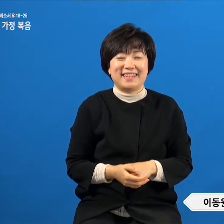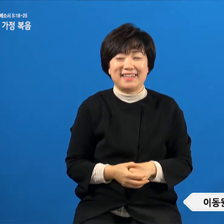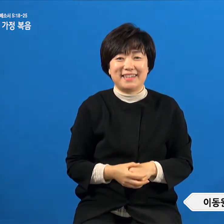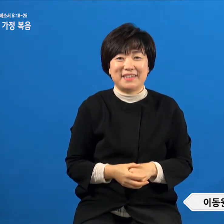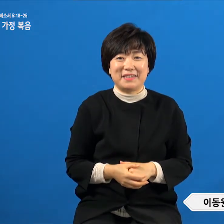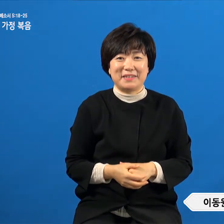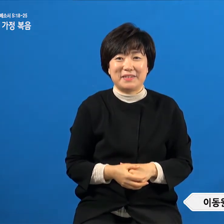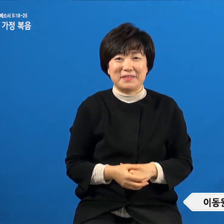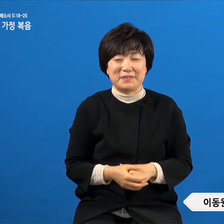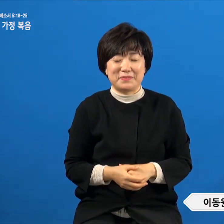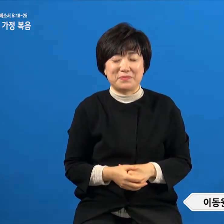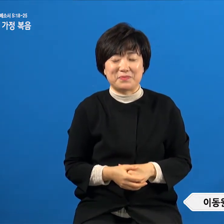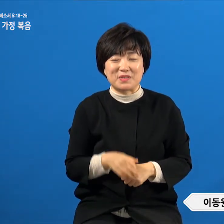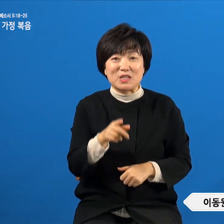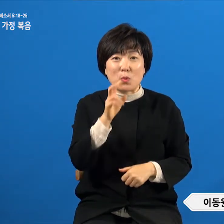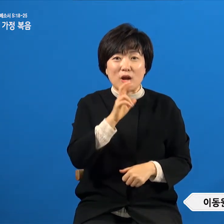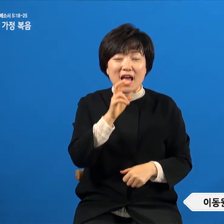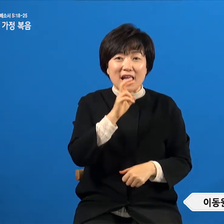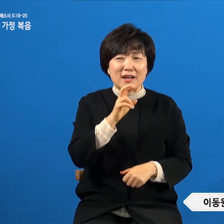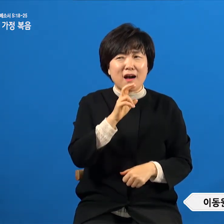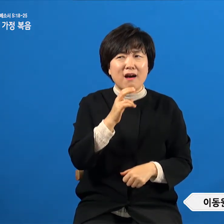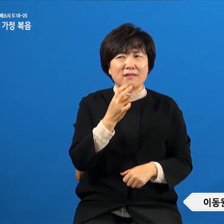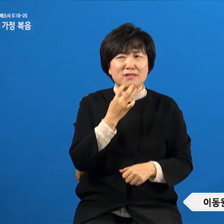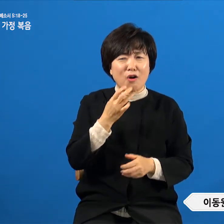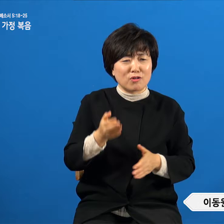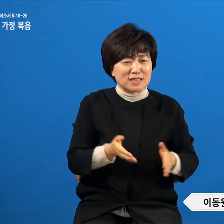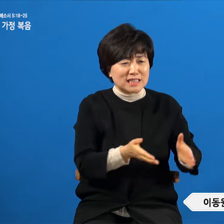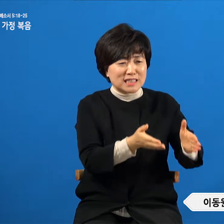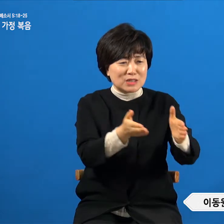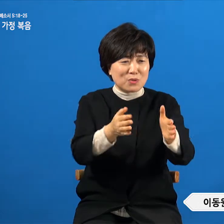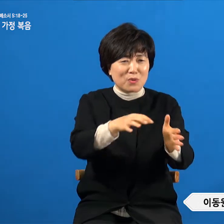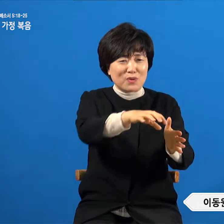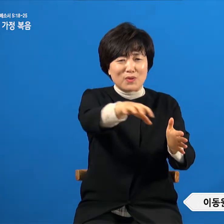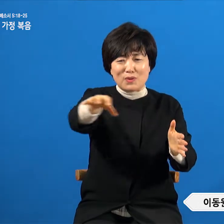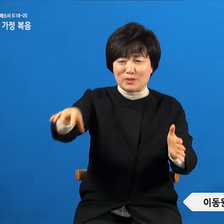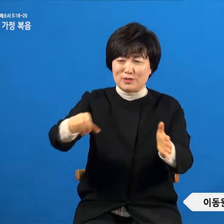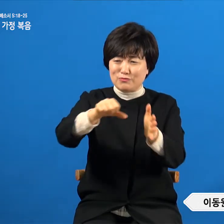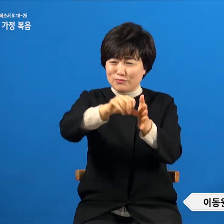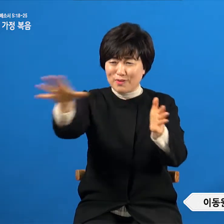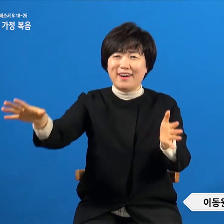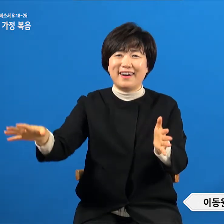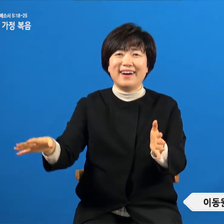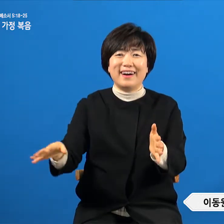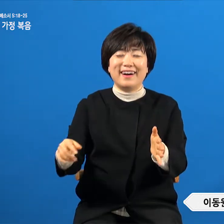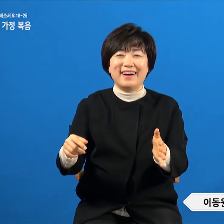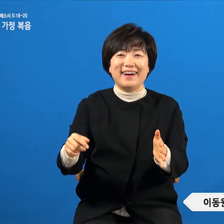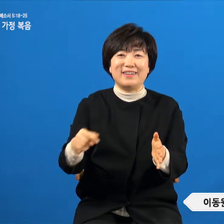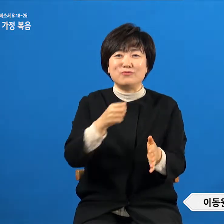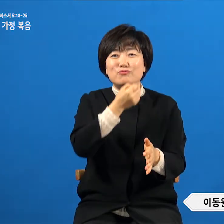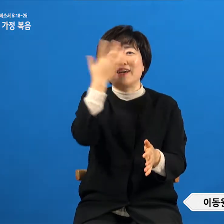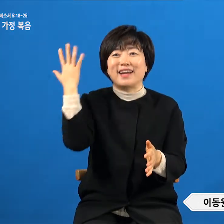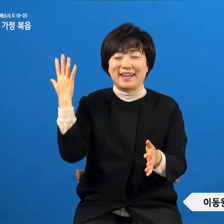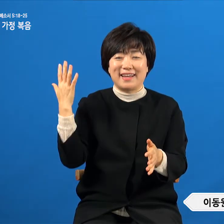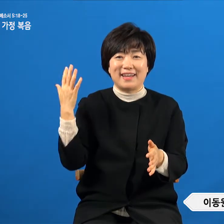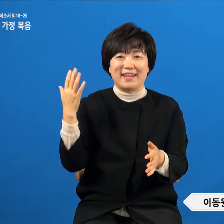네. 이게 한동안 이 노래가 경기도 일대에서는 유행을 했었습니다. 적어도.